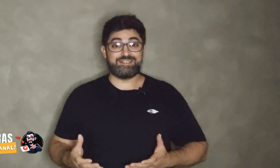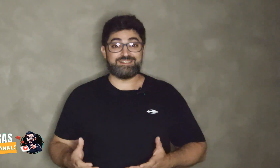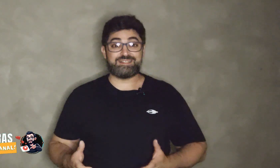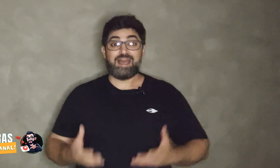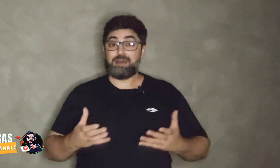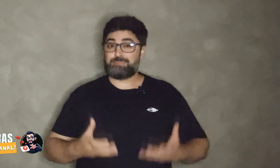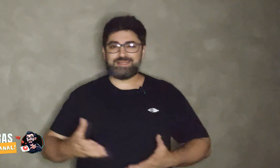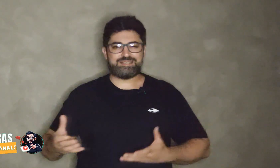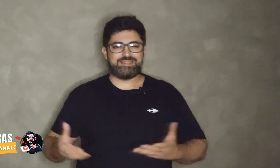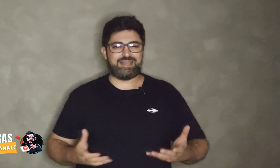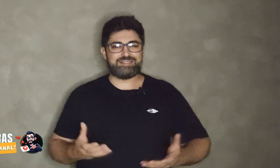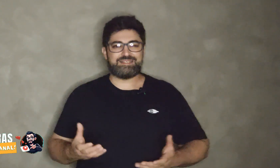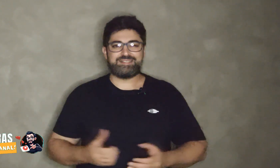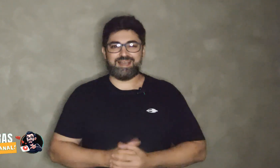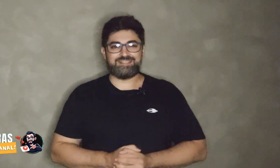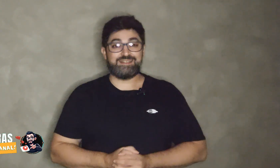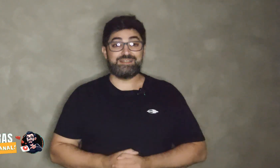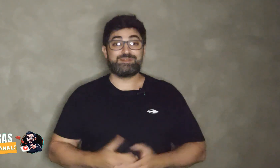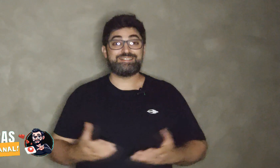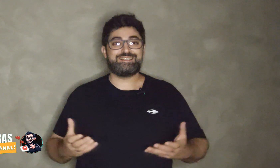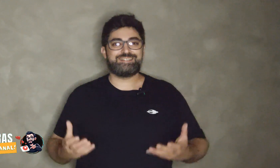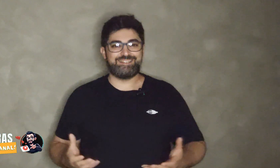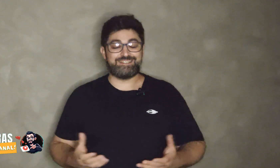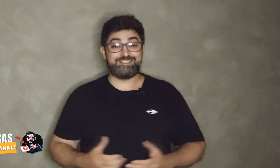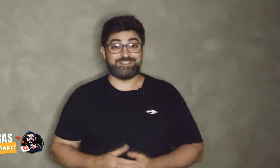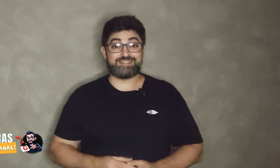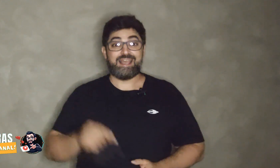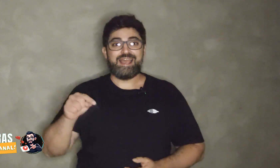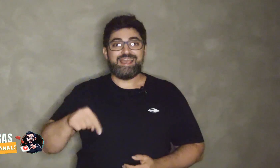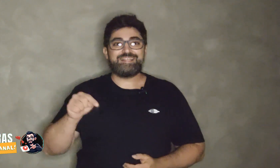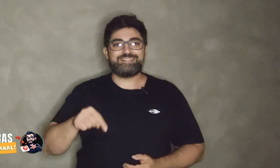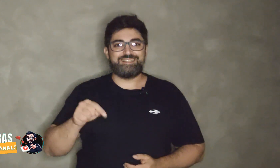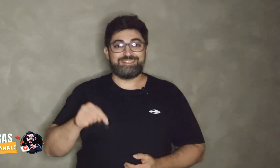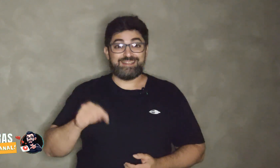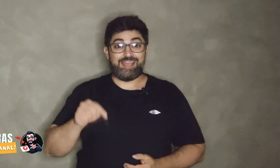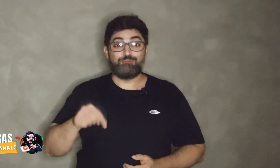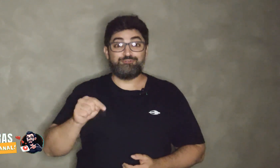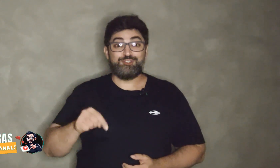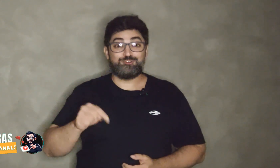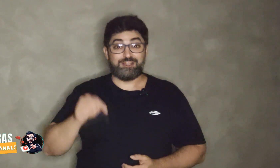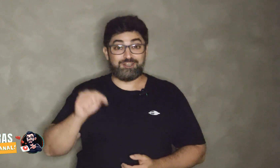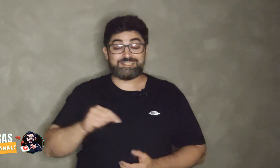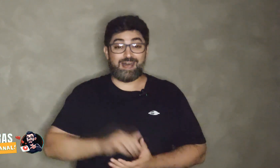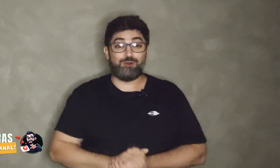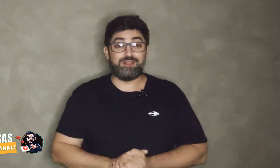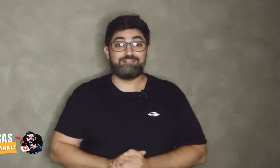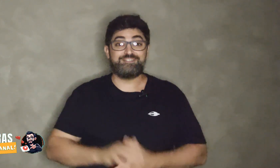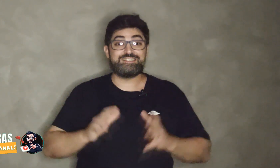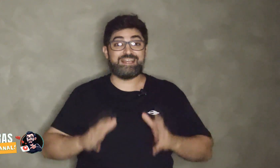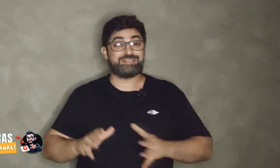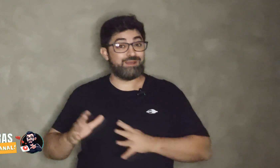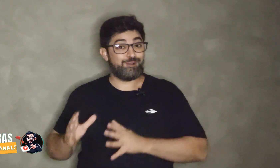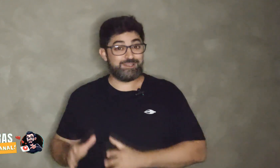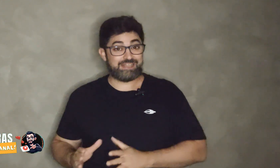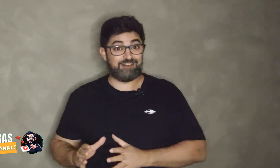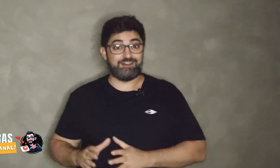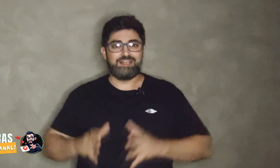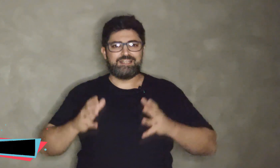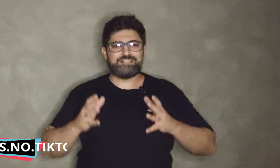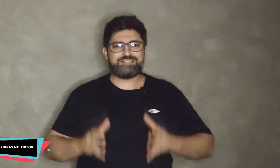Iniciantes. Aprenda sinais essenciais da Libras em 30 dias. Esse é o vídeo da nossa aula 28ª. Já